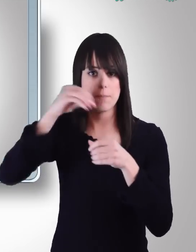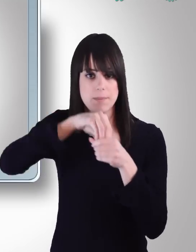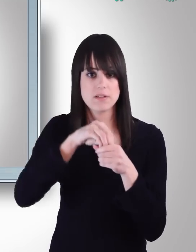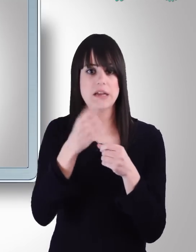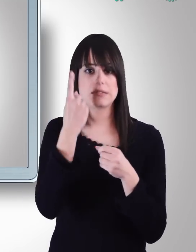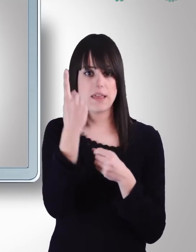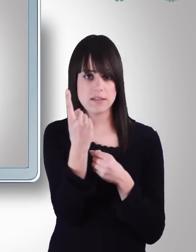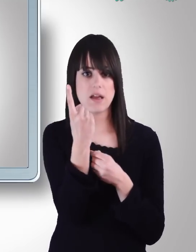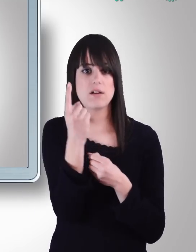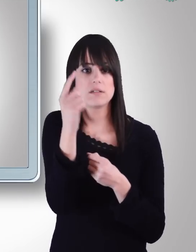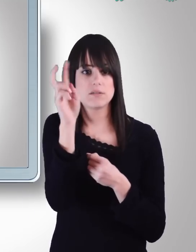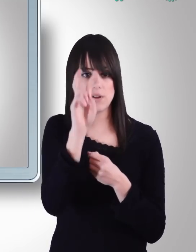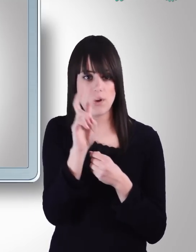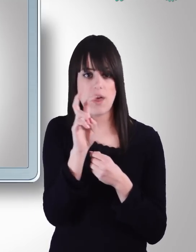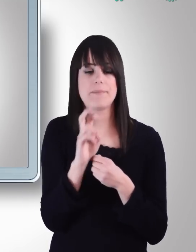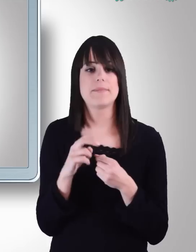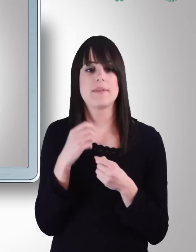ljudi sa ulice.